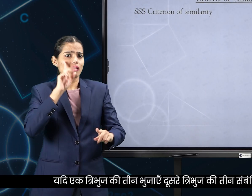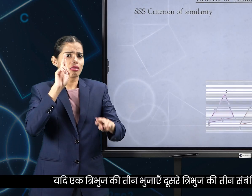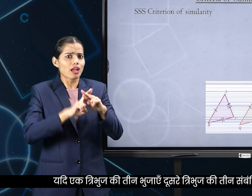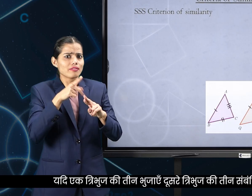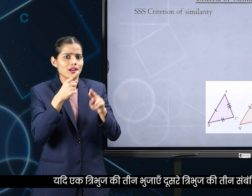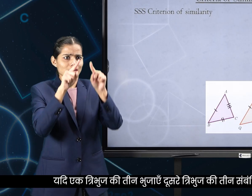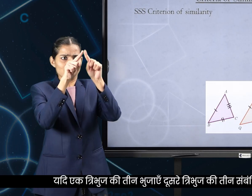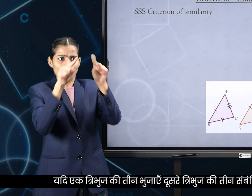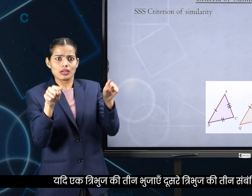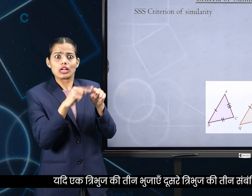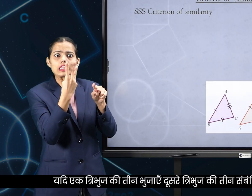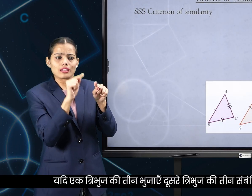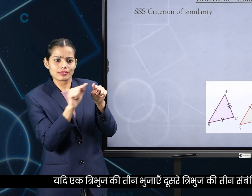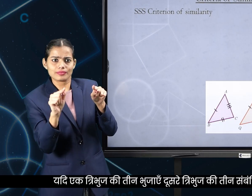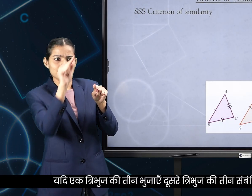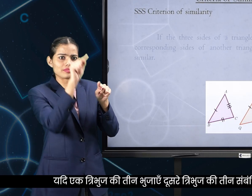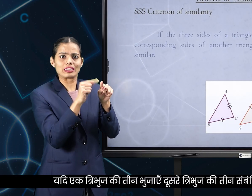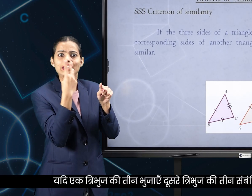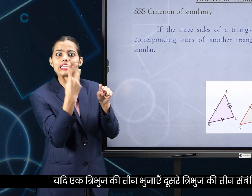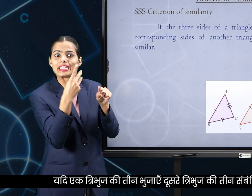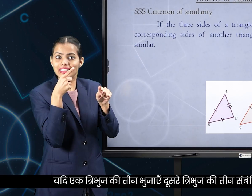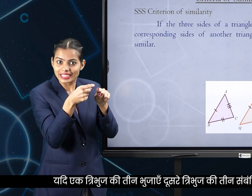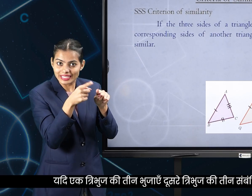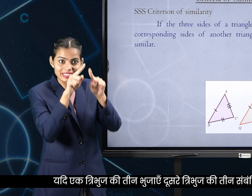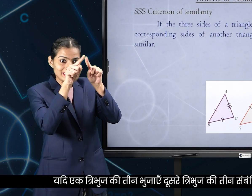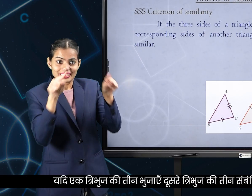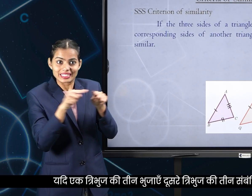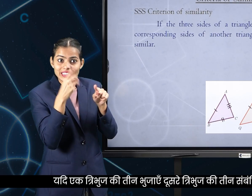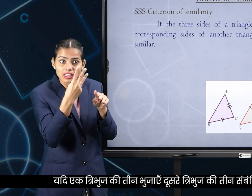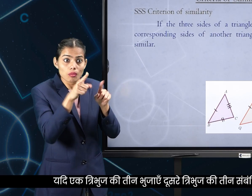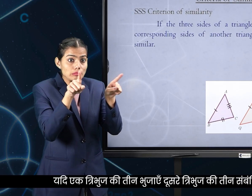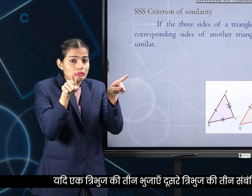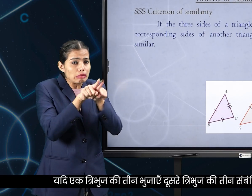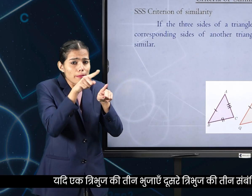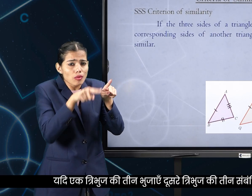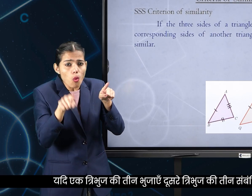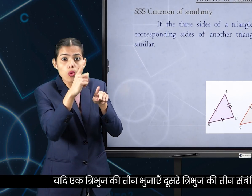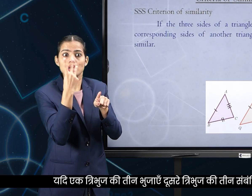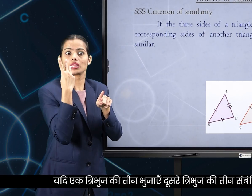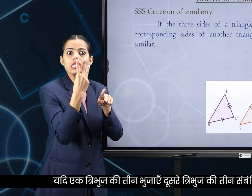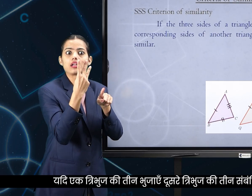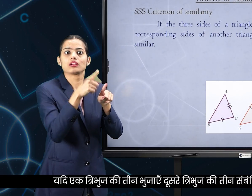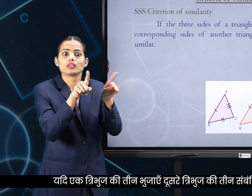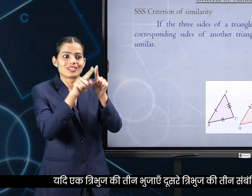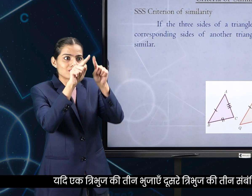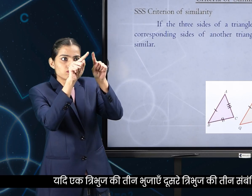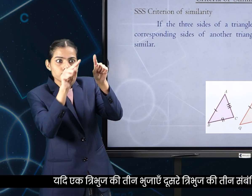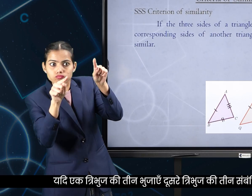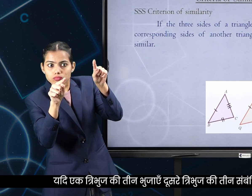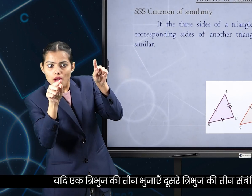यदि एक त्रिभुज की तीन भुजाएं दूसरे त्रिभुज की तीन संबंधित भुजाओं के